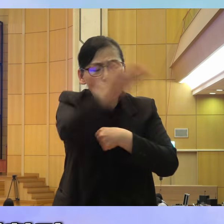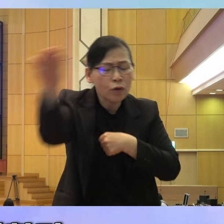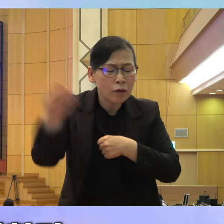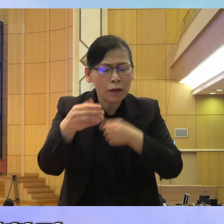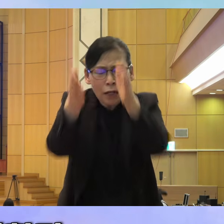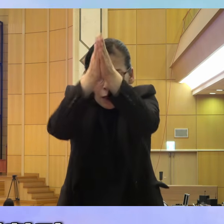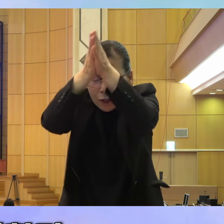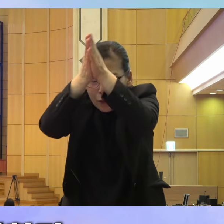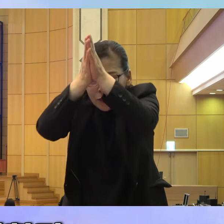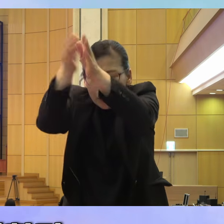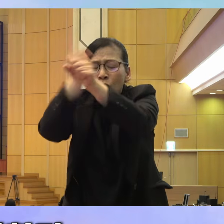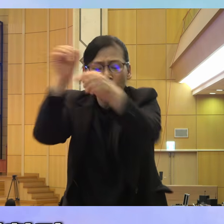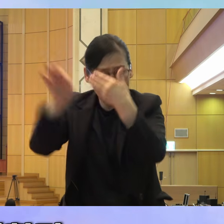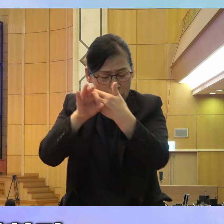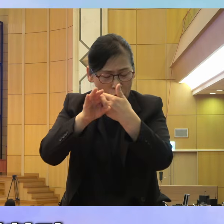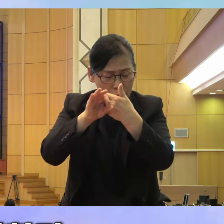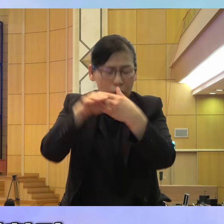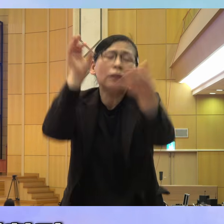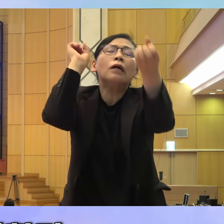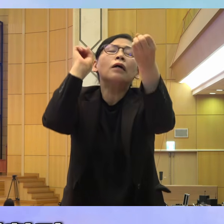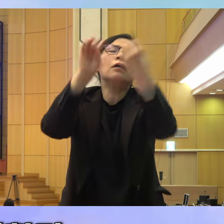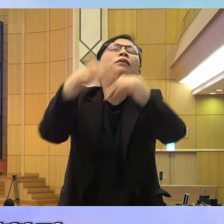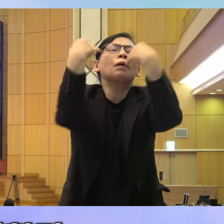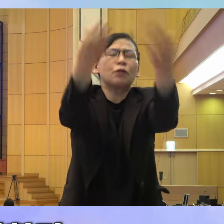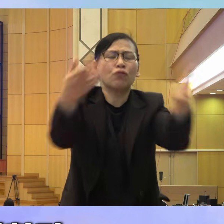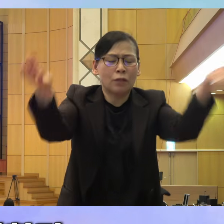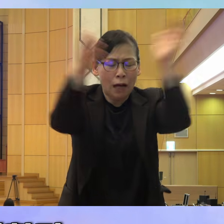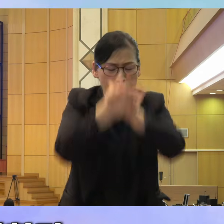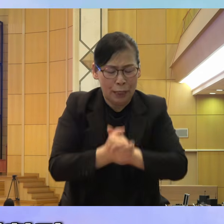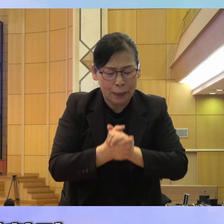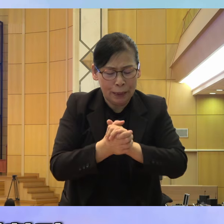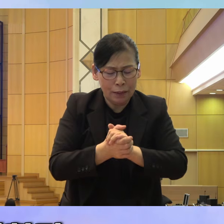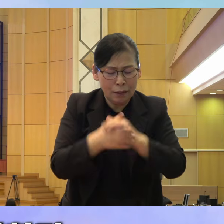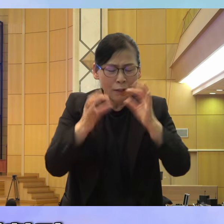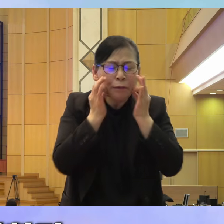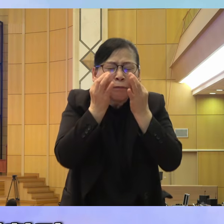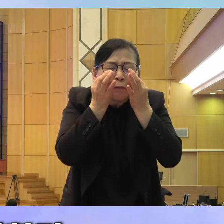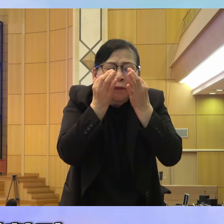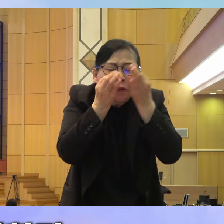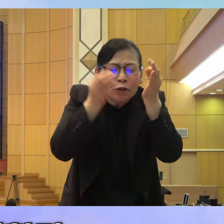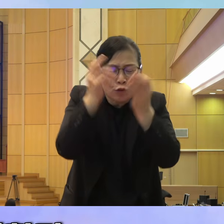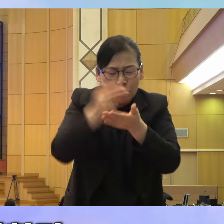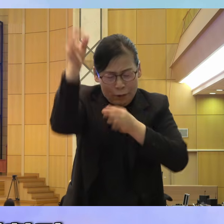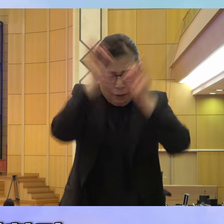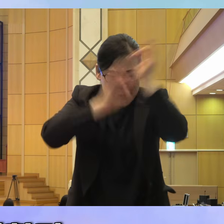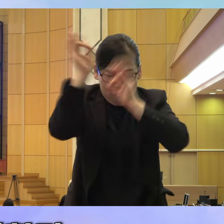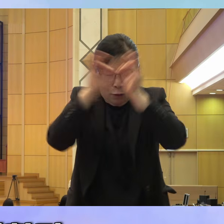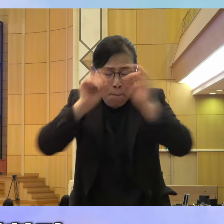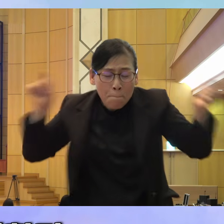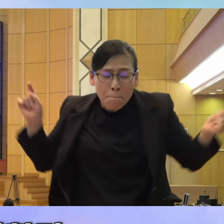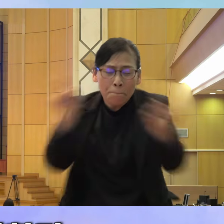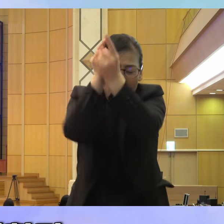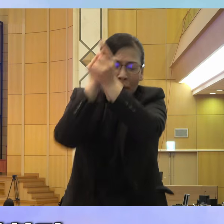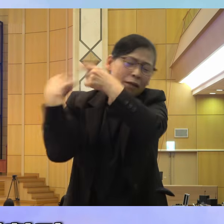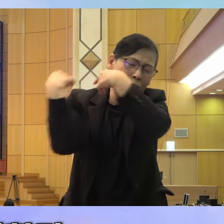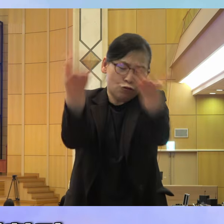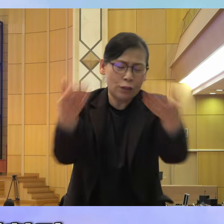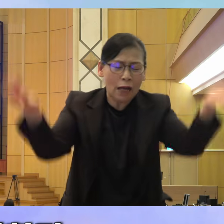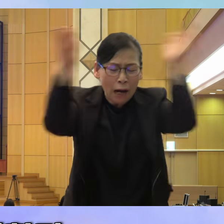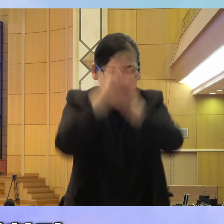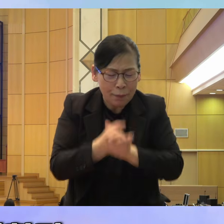내게 기도하라 응답하리라. 전심으로 나를 찾고 찾으면 만나